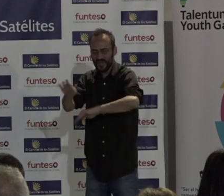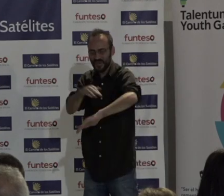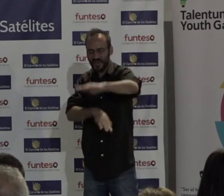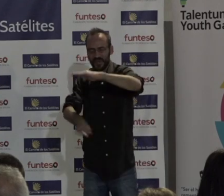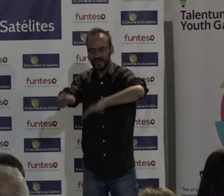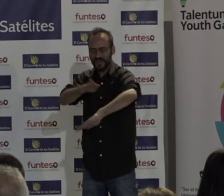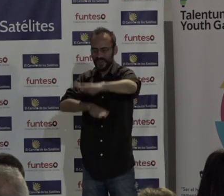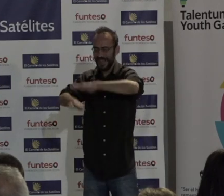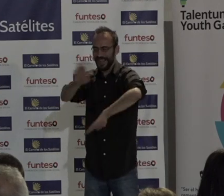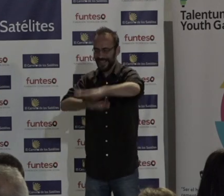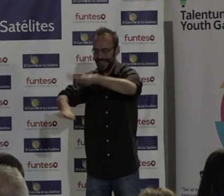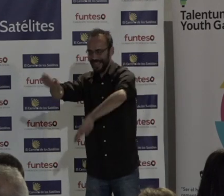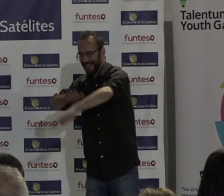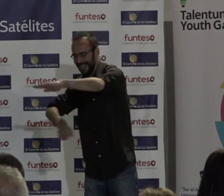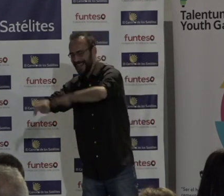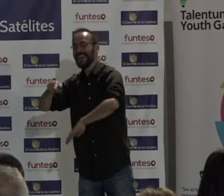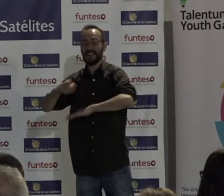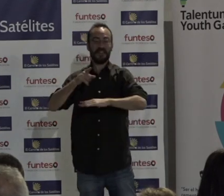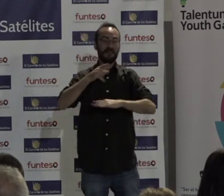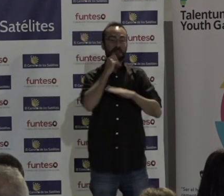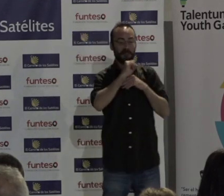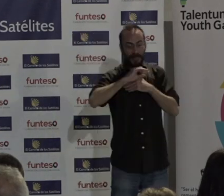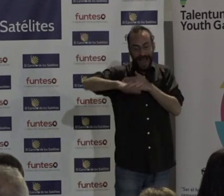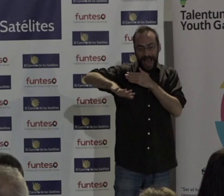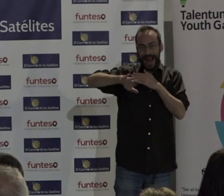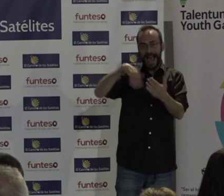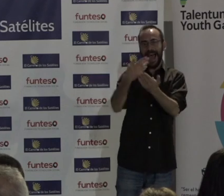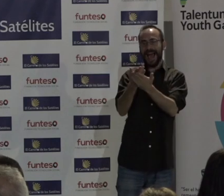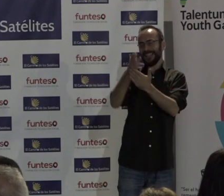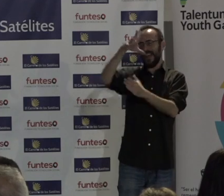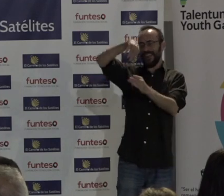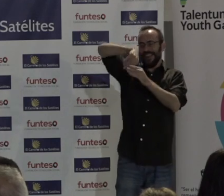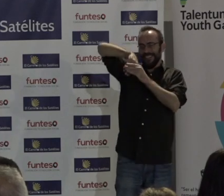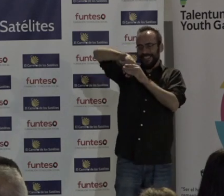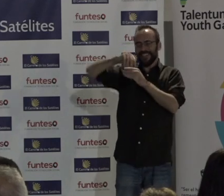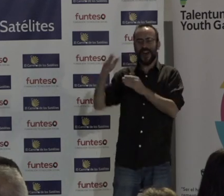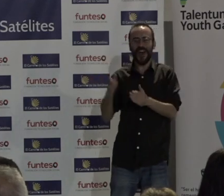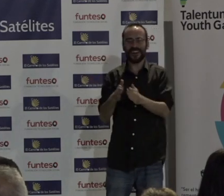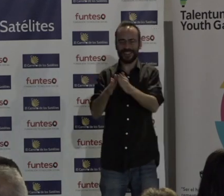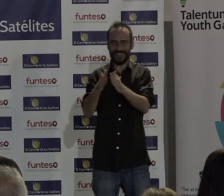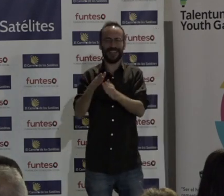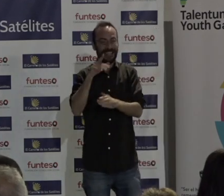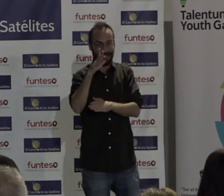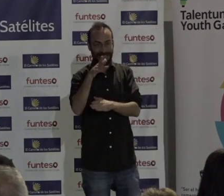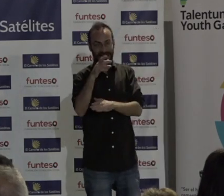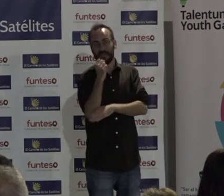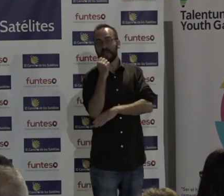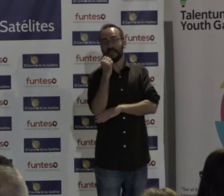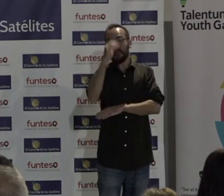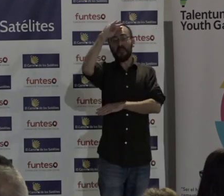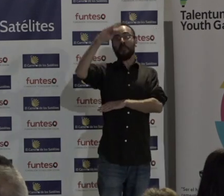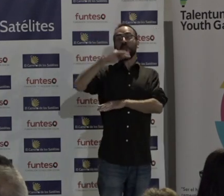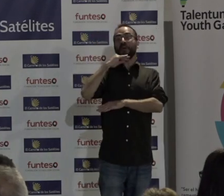interior. Y de esos mil ríos hay un padre, que es el río Miño. El río Miño es el padre de esos mil ríos. Y